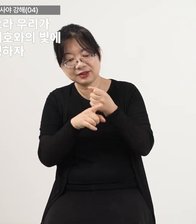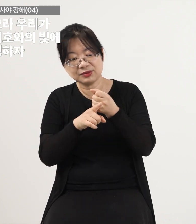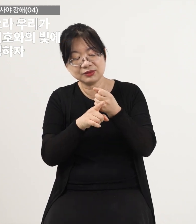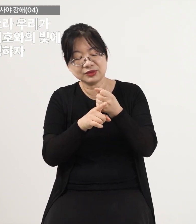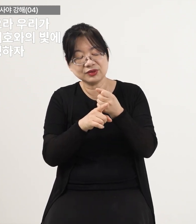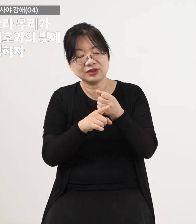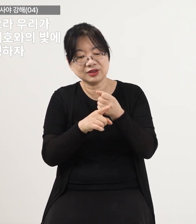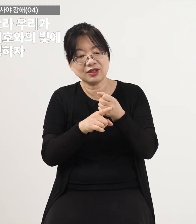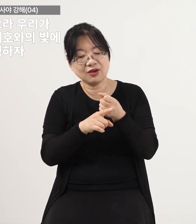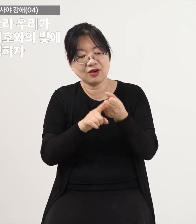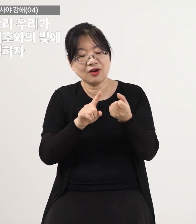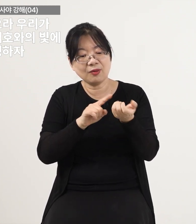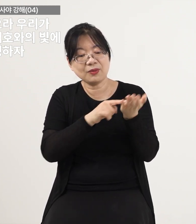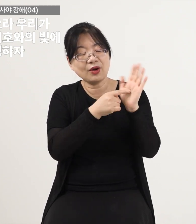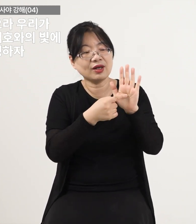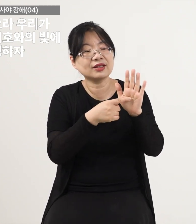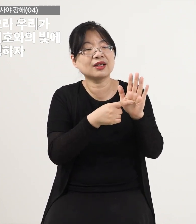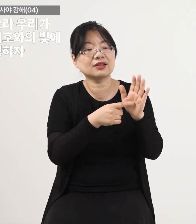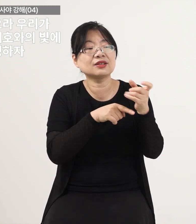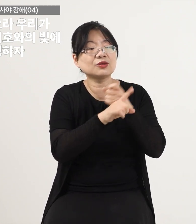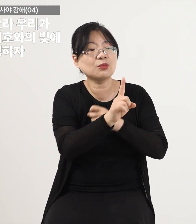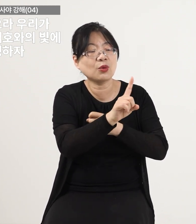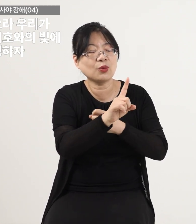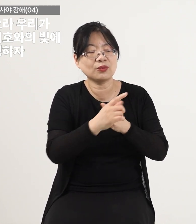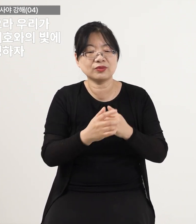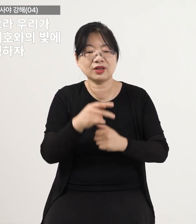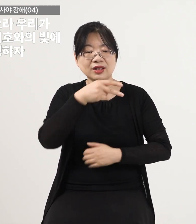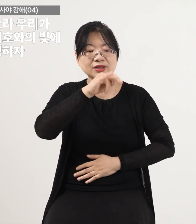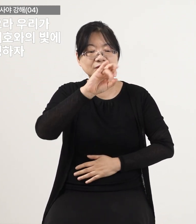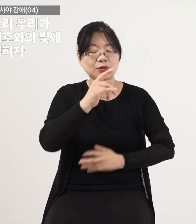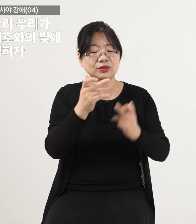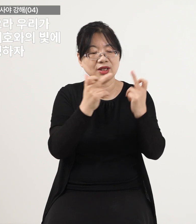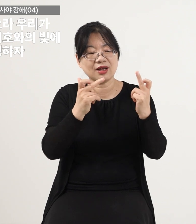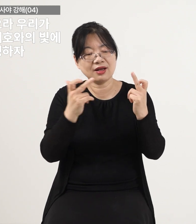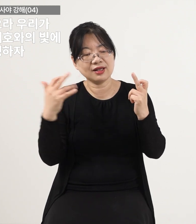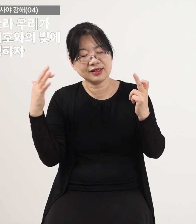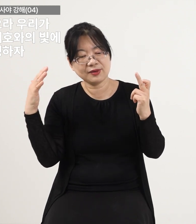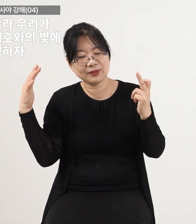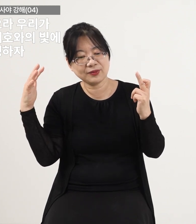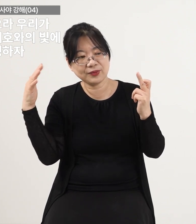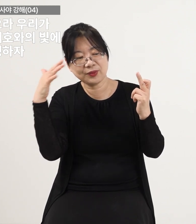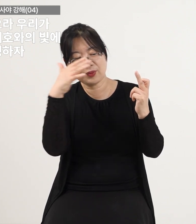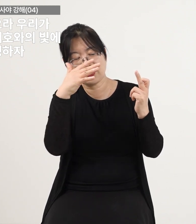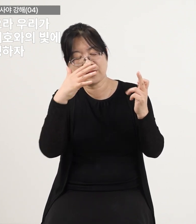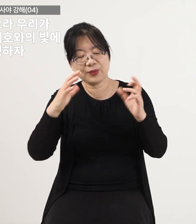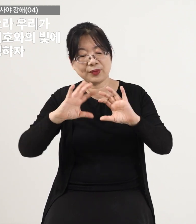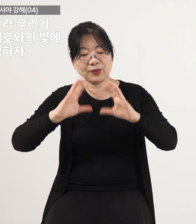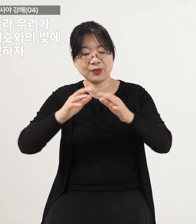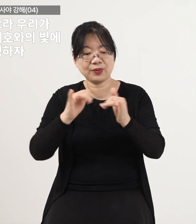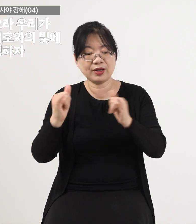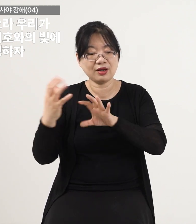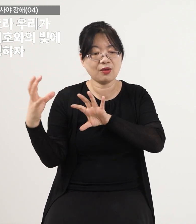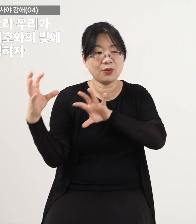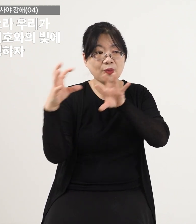시온산을 향한 열방들의 몰려듦, 흐름은 그만큼